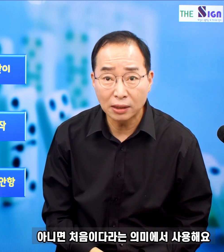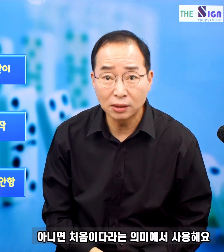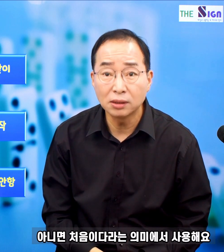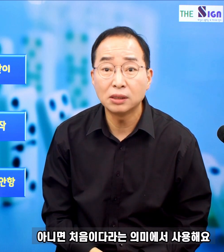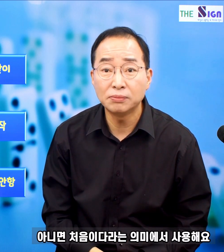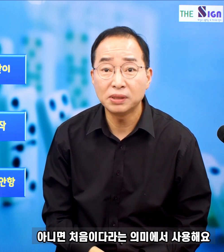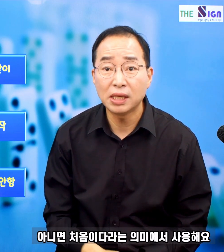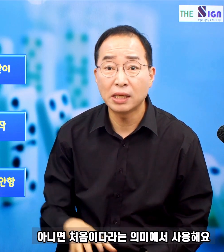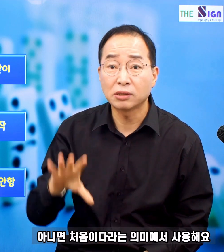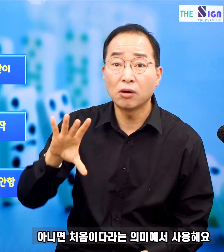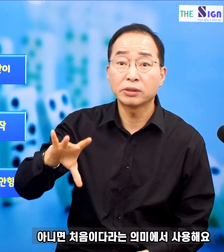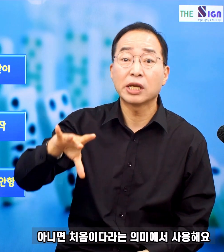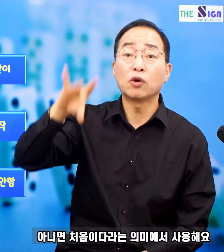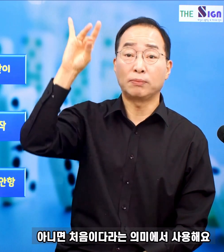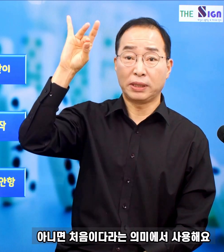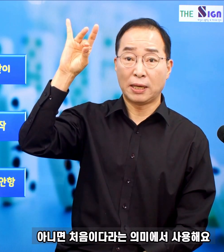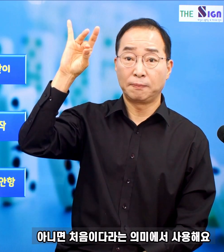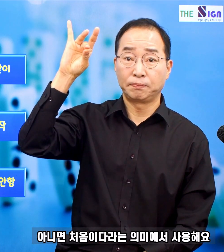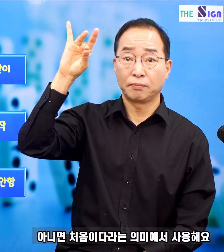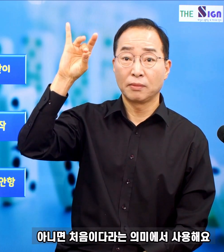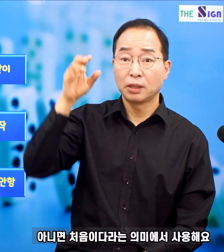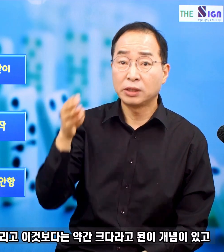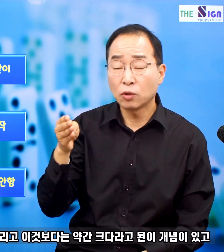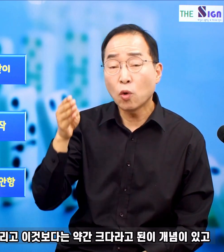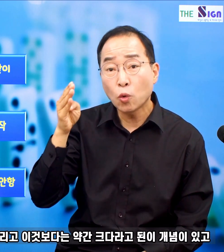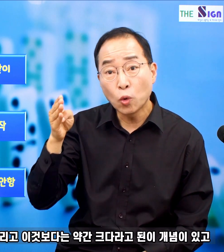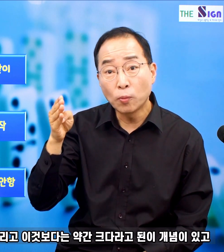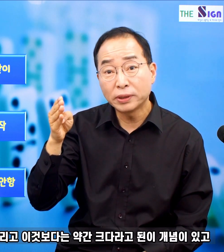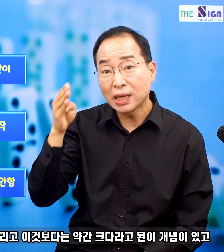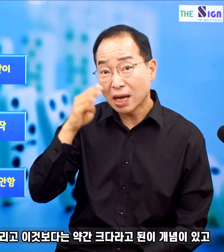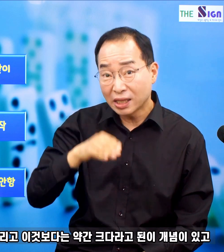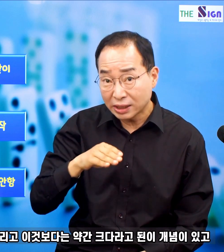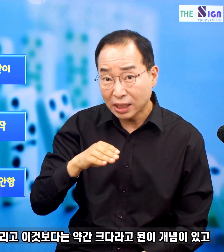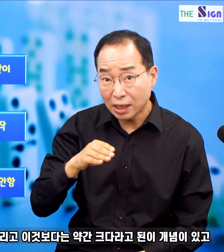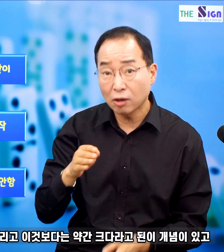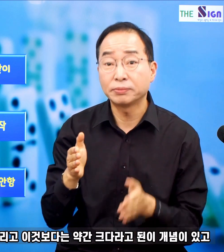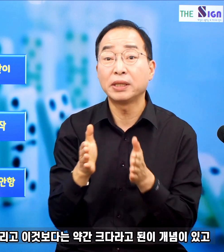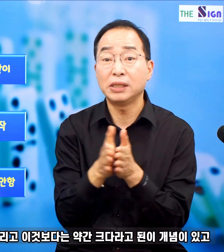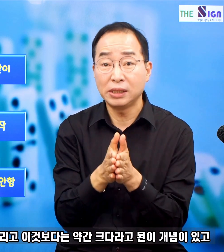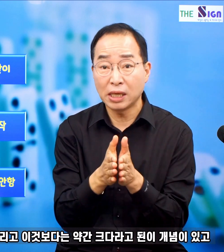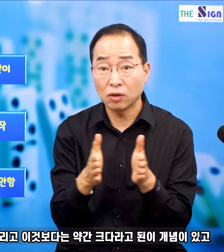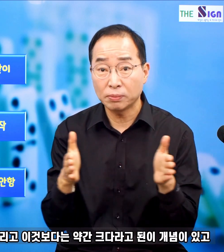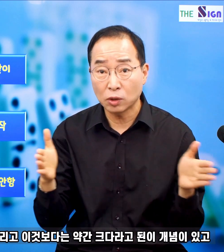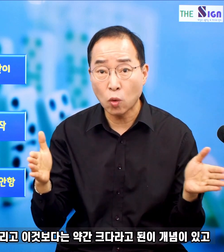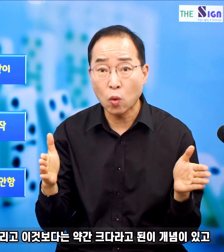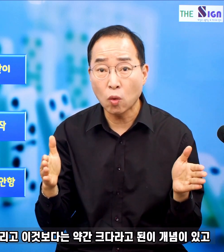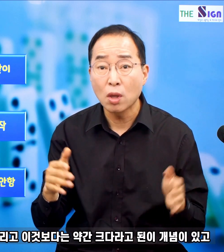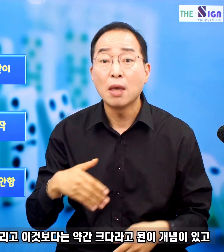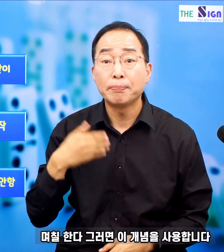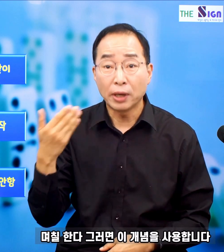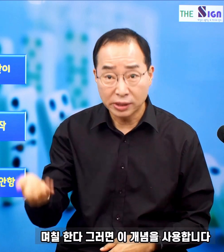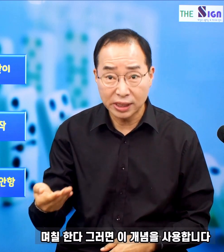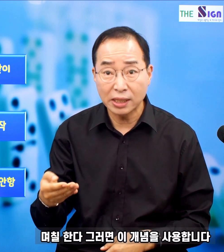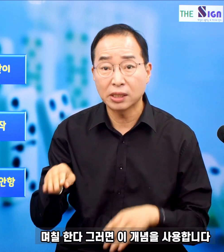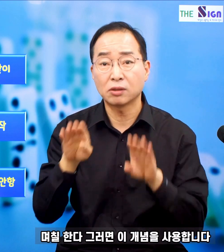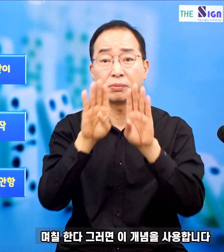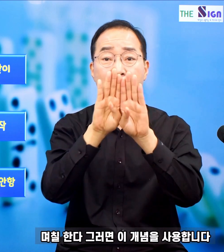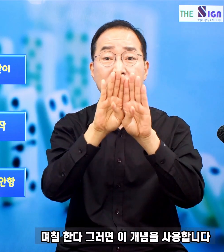처음이다라는 의미에서 사용합니다. 그리고 이것보다는 약간 크다라고 된 이 개념이 있고 며칠한다 그러면 이